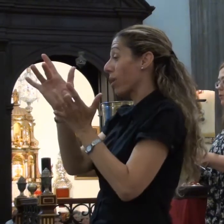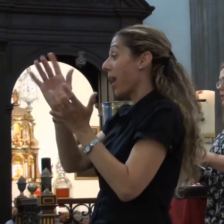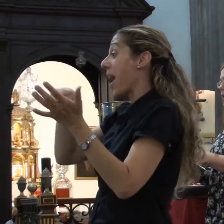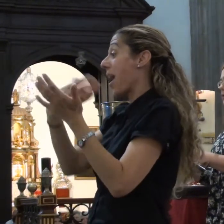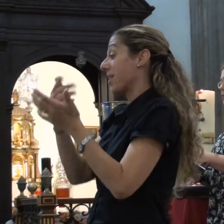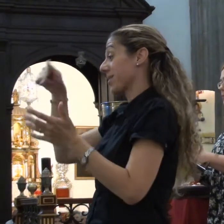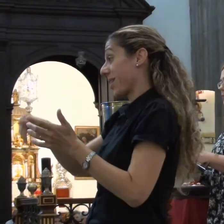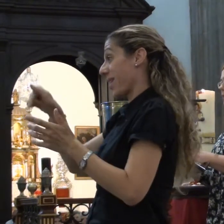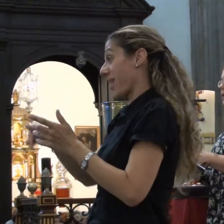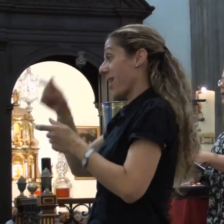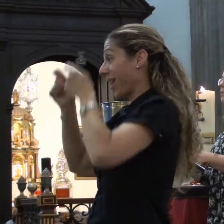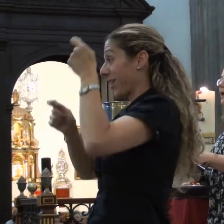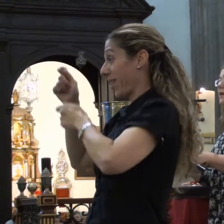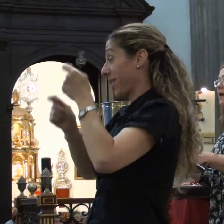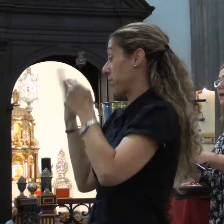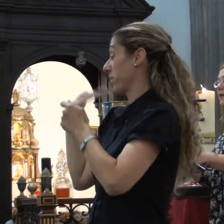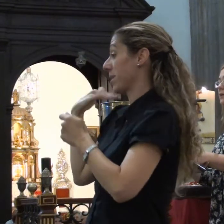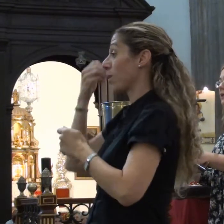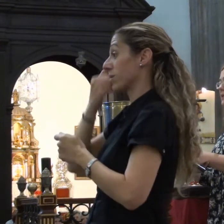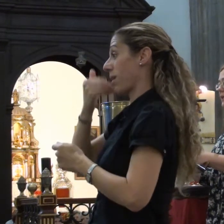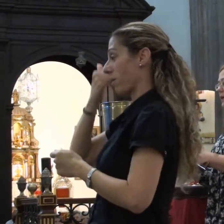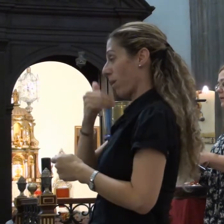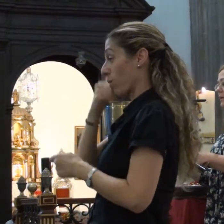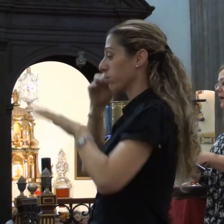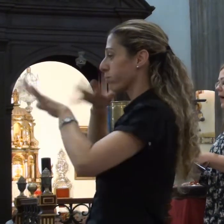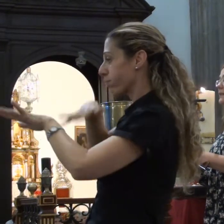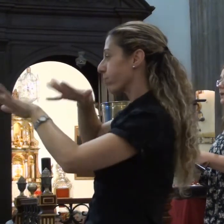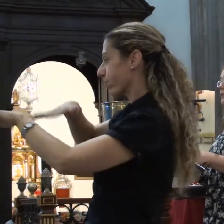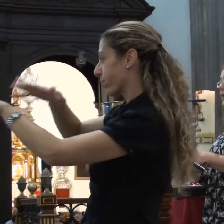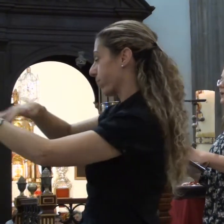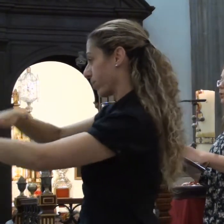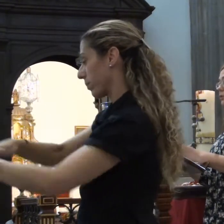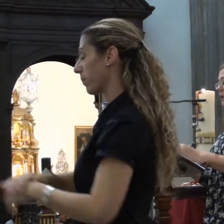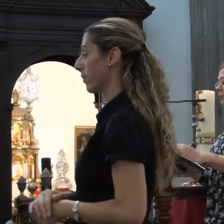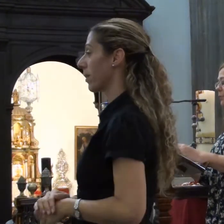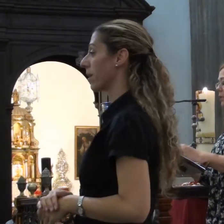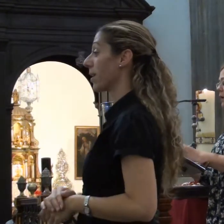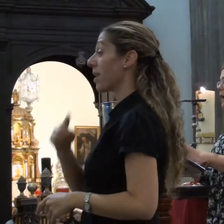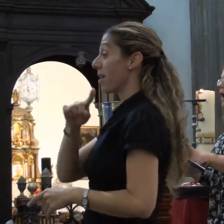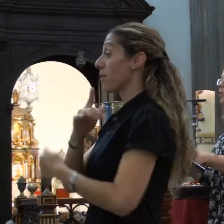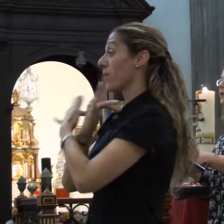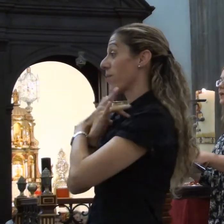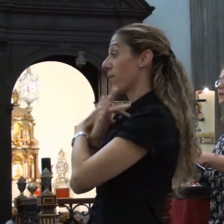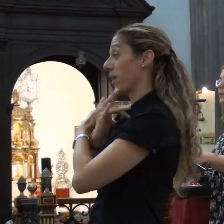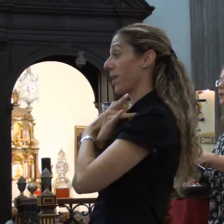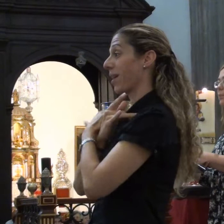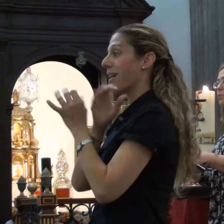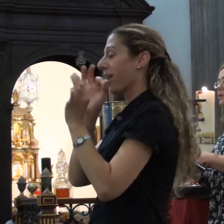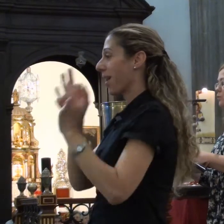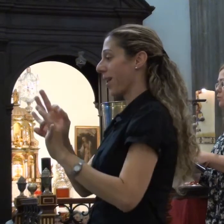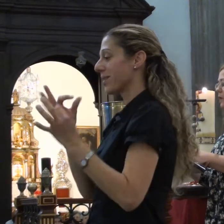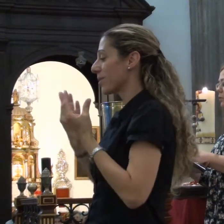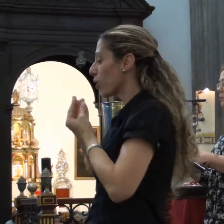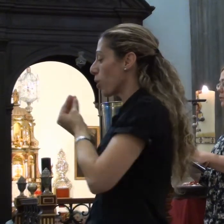31 de mayo María es y será hasta el final de los tiempos acompañante